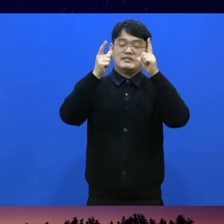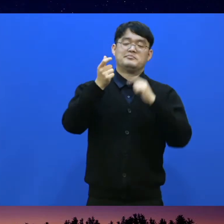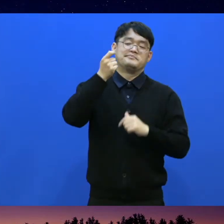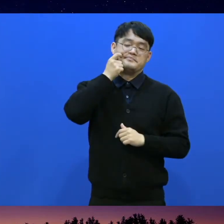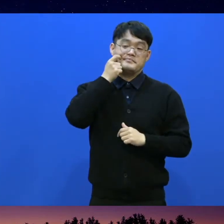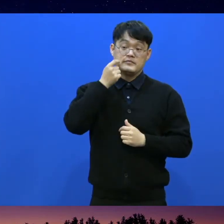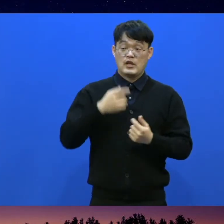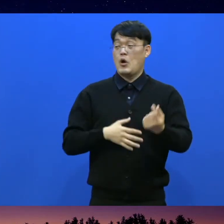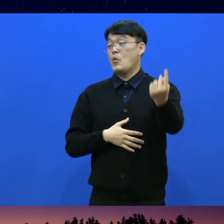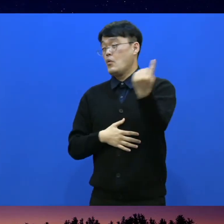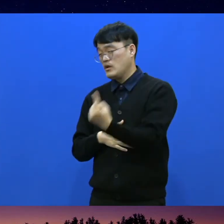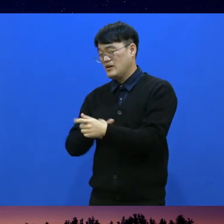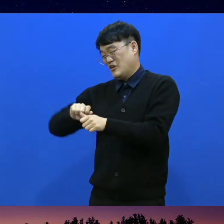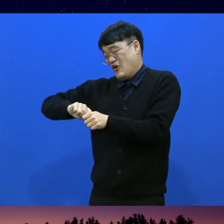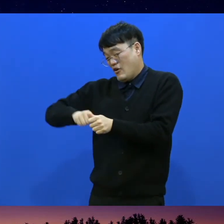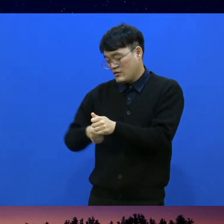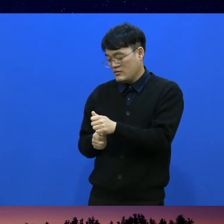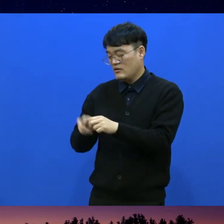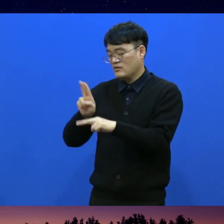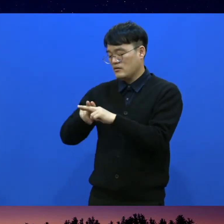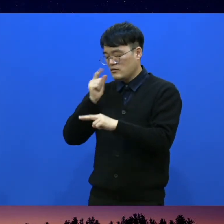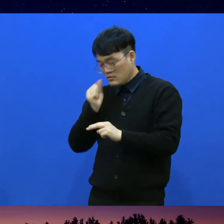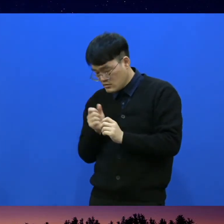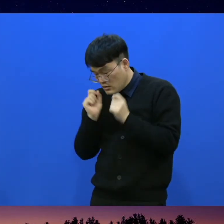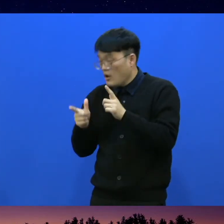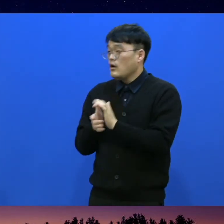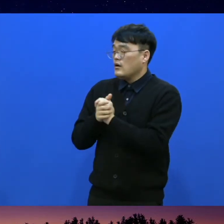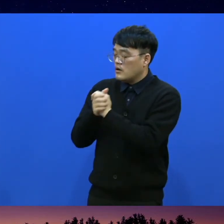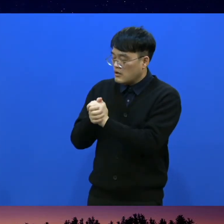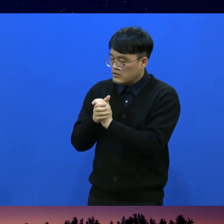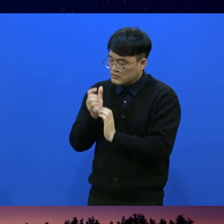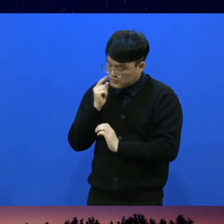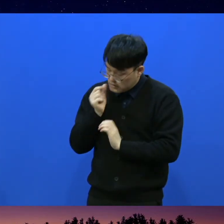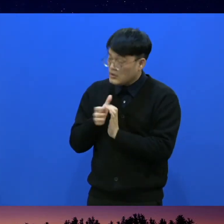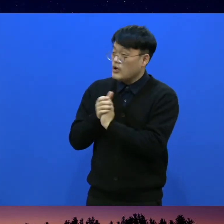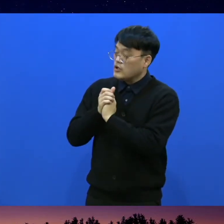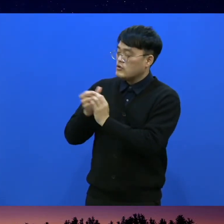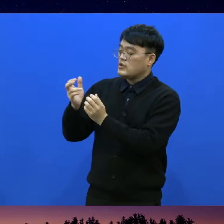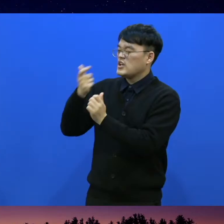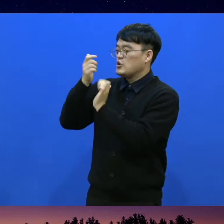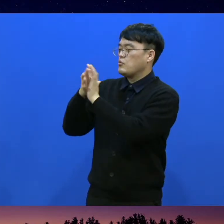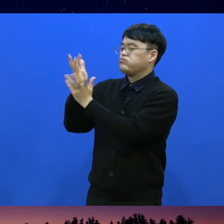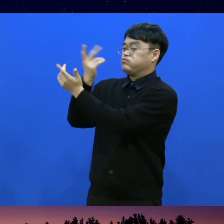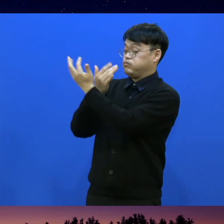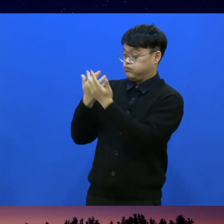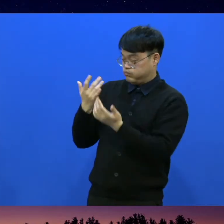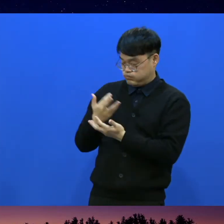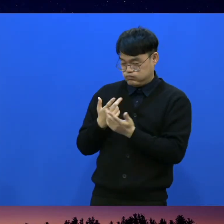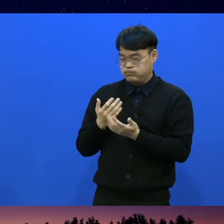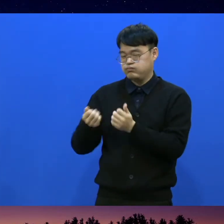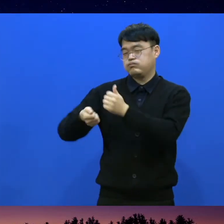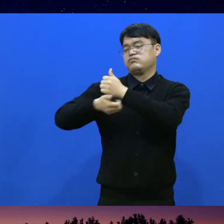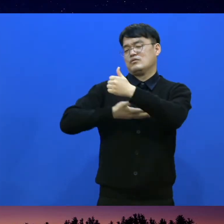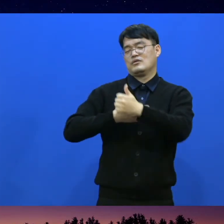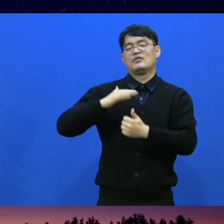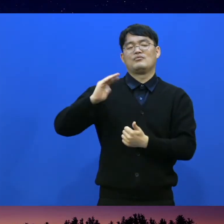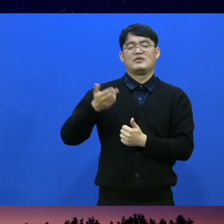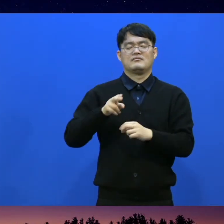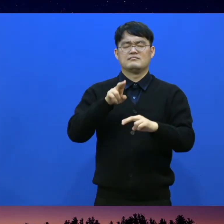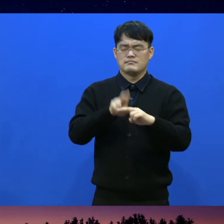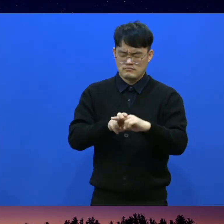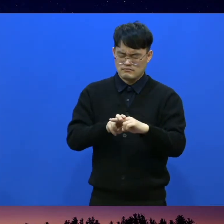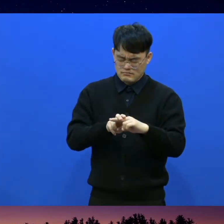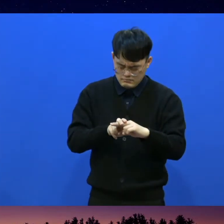오니까 어찌됐든 은혜가 안 돼도 힘이 들어도 낙심돼도 기도 응답이 안 되고 기도에 앉아 있는 거예요.